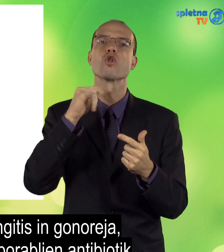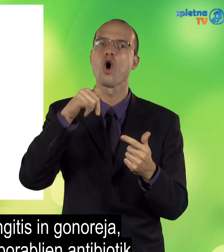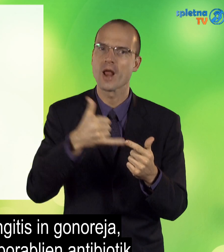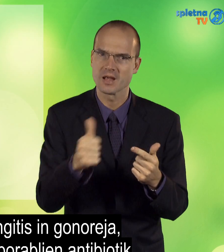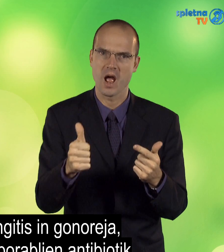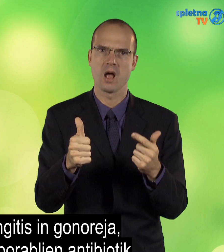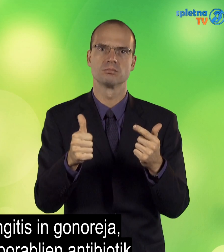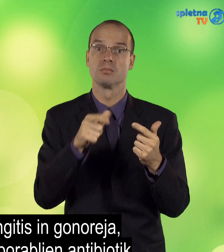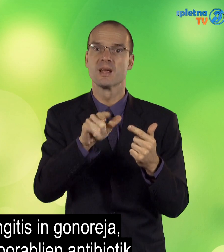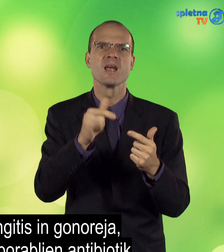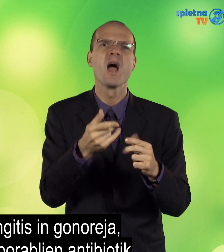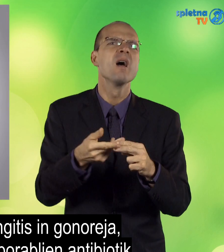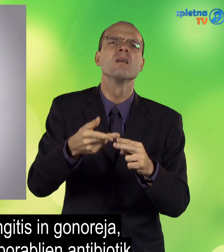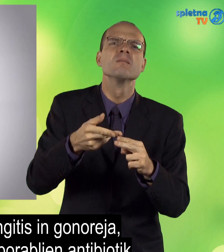z gram-pozitivnimi bakterijami.